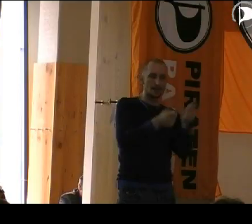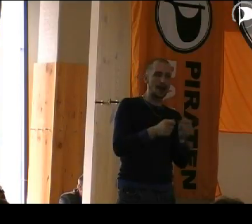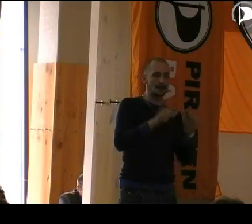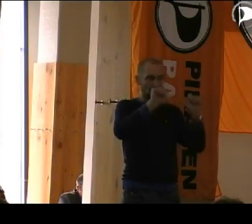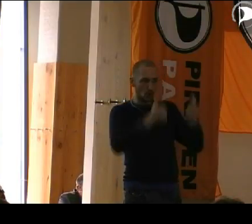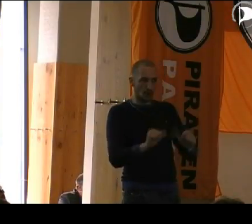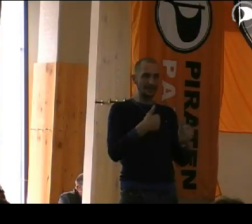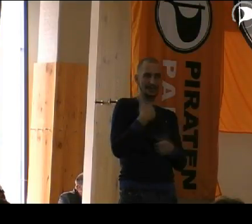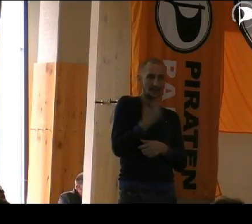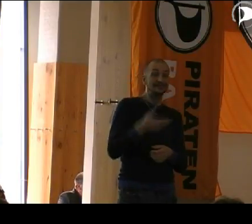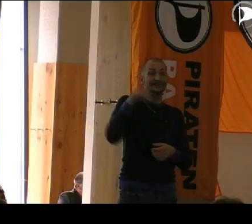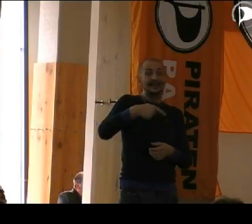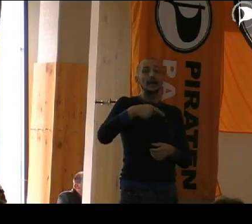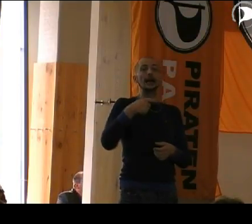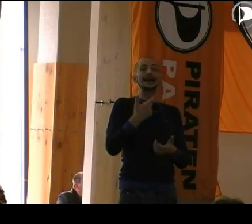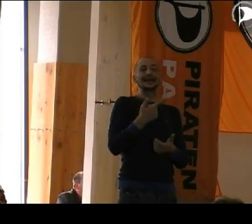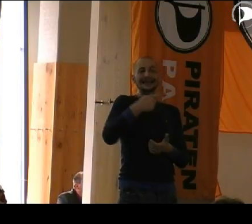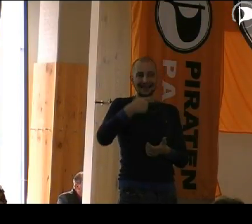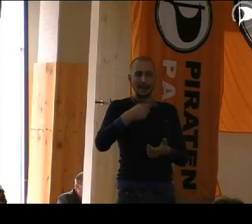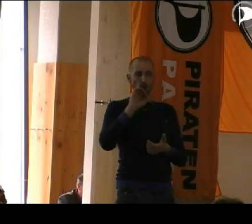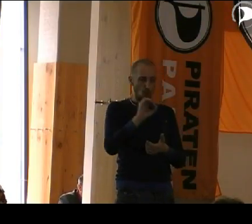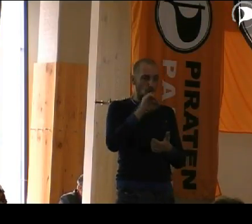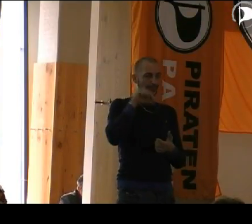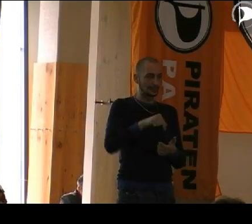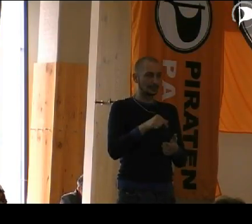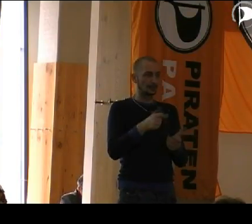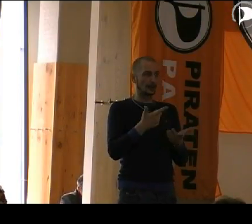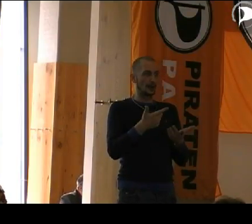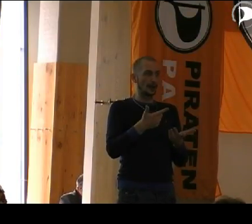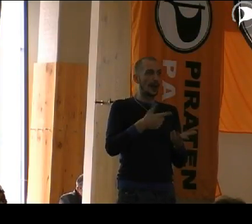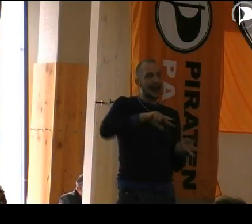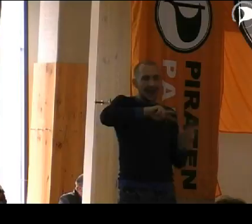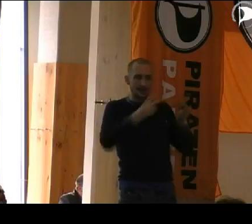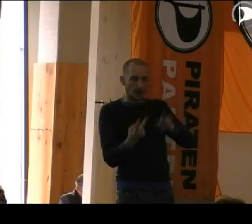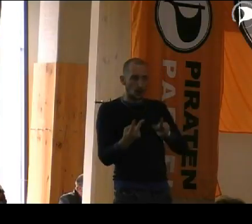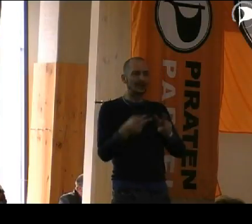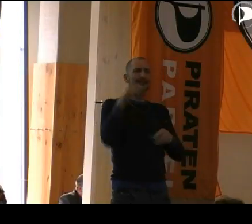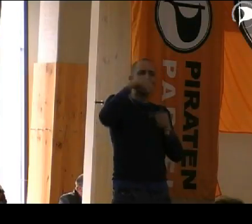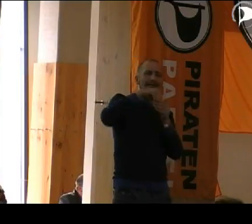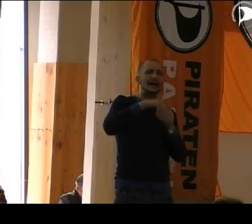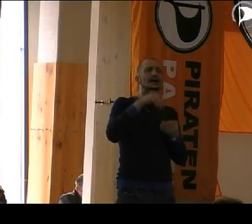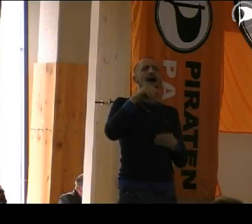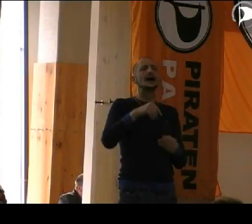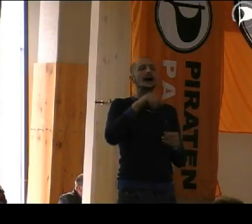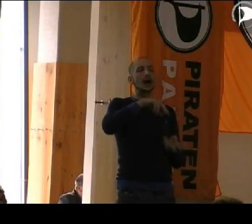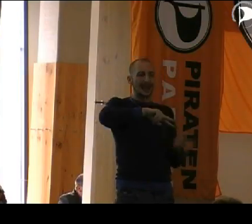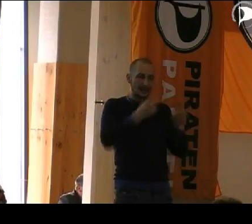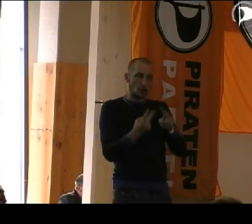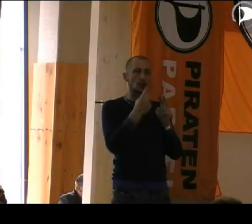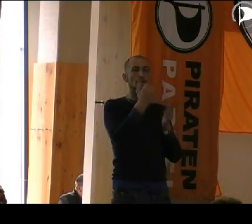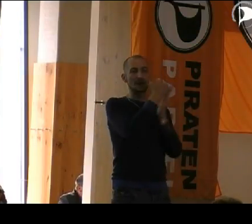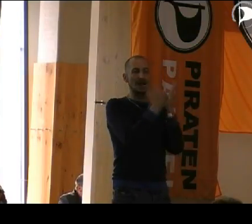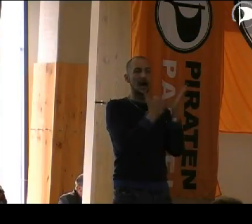unsere gegner aufnehmen ist als für einen antrag auf änderung der bgo fse mit dem wortlaut veränderungen des parks 115